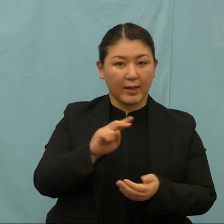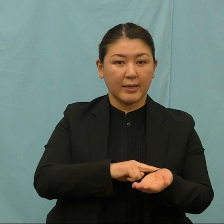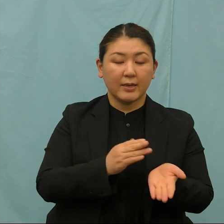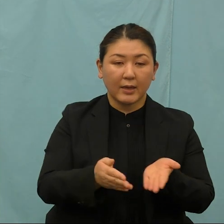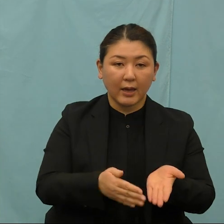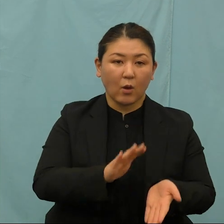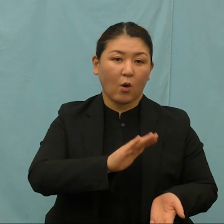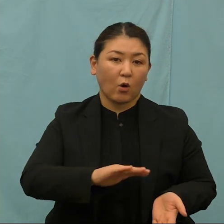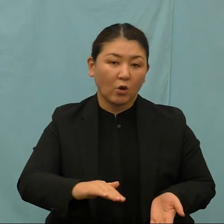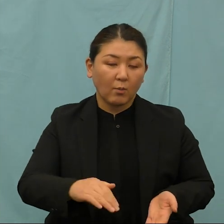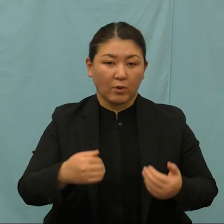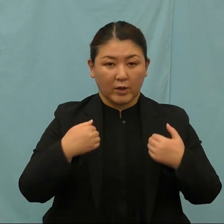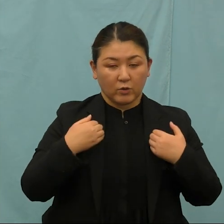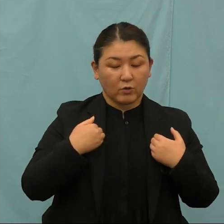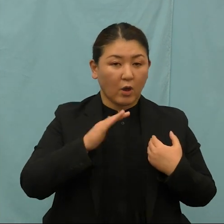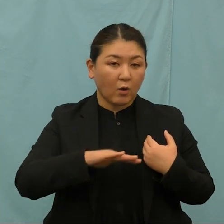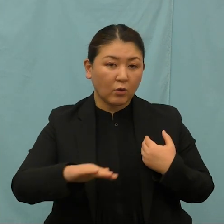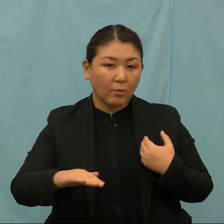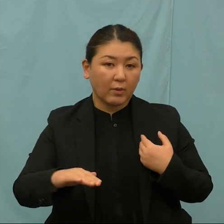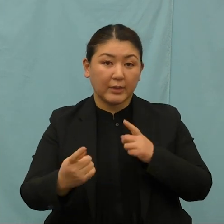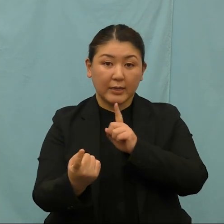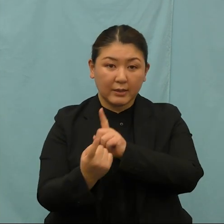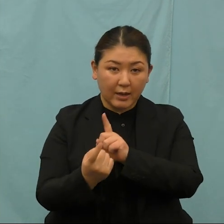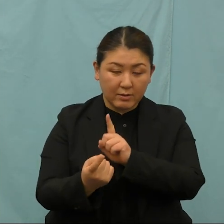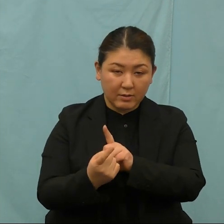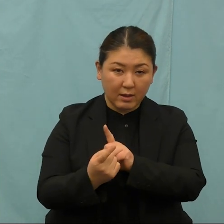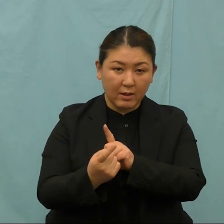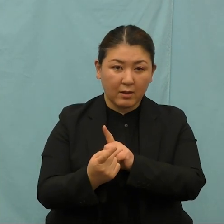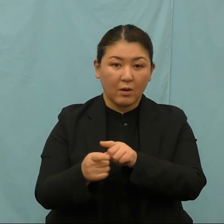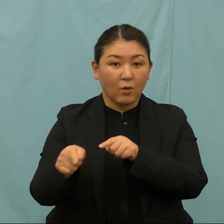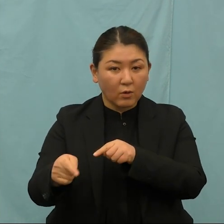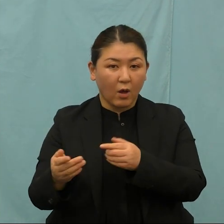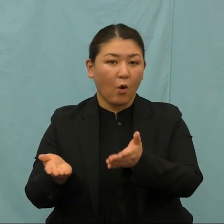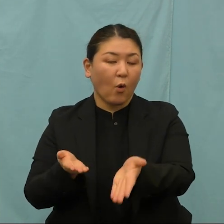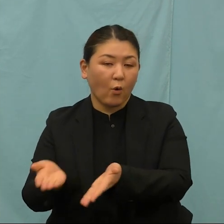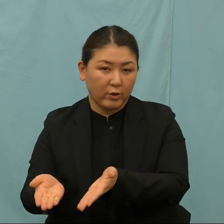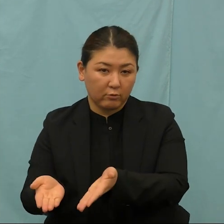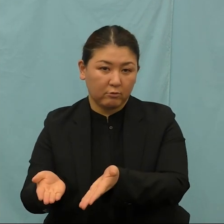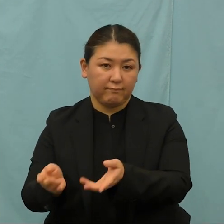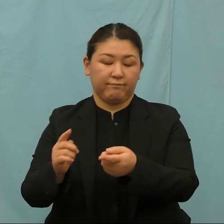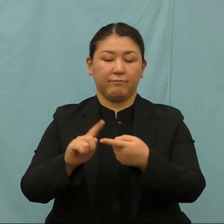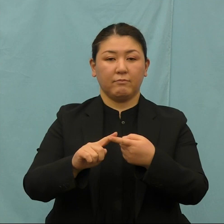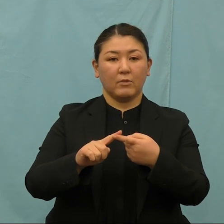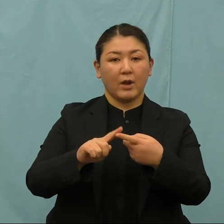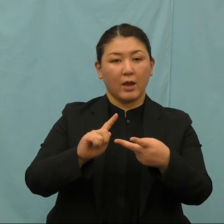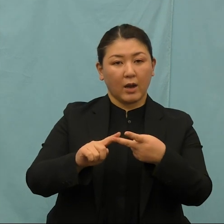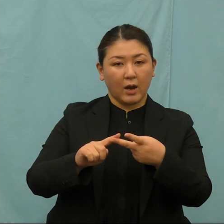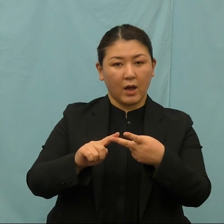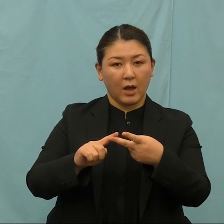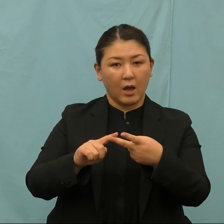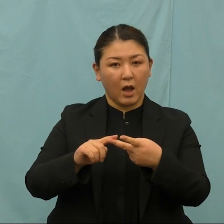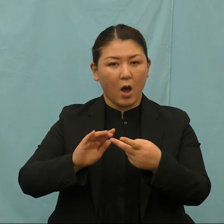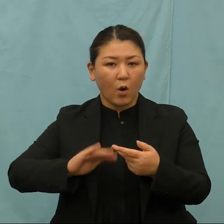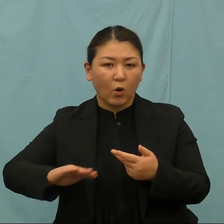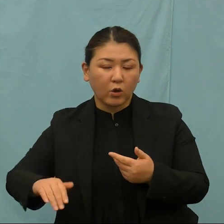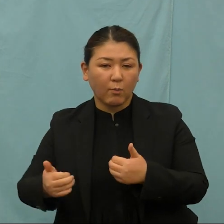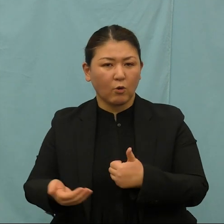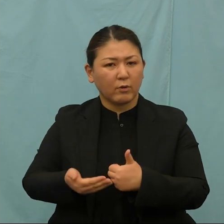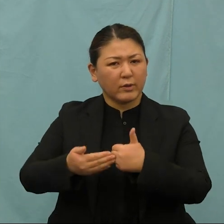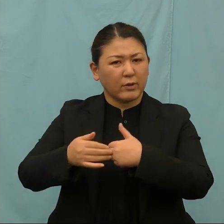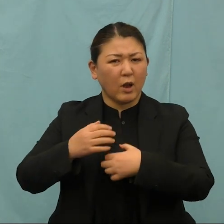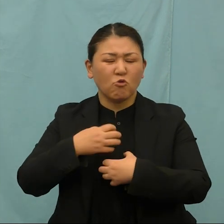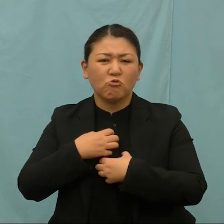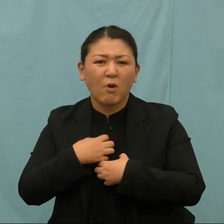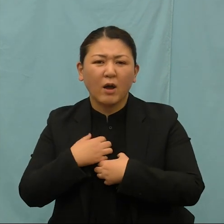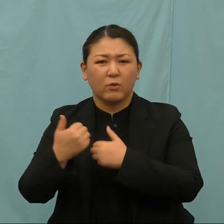、医療的ケアが必要とされるお子様の一時預かりをはじめ、育児不安等の相